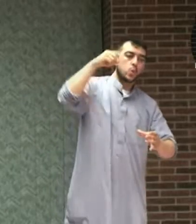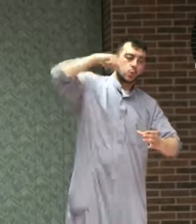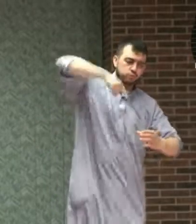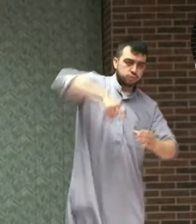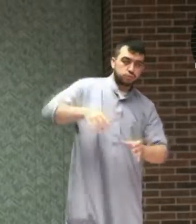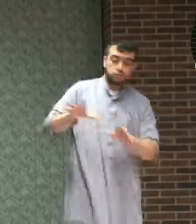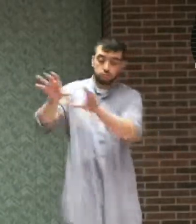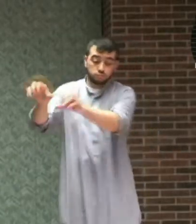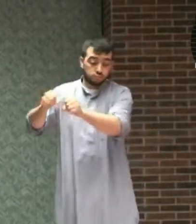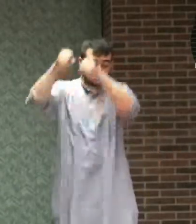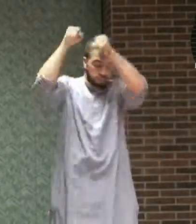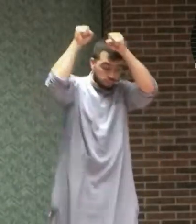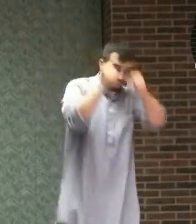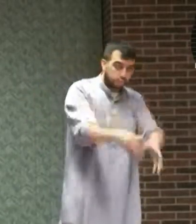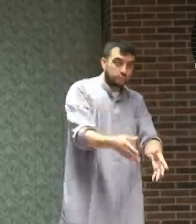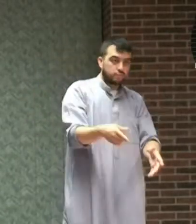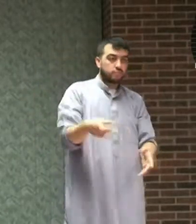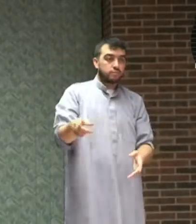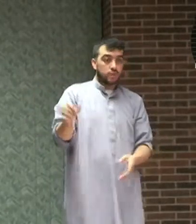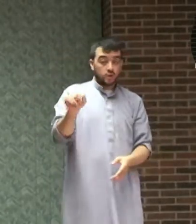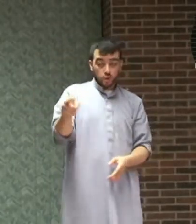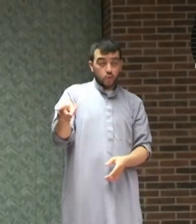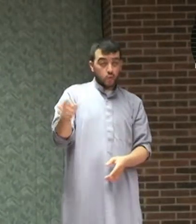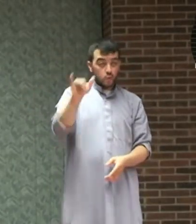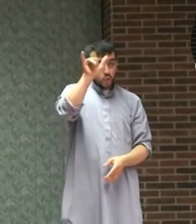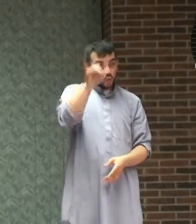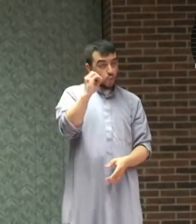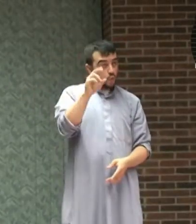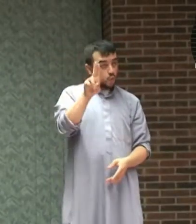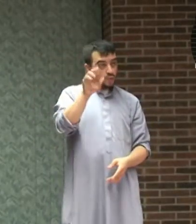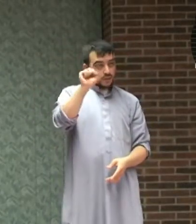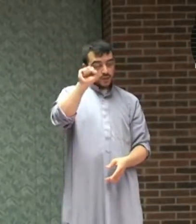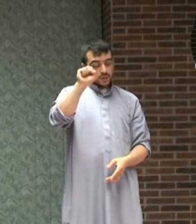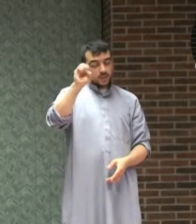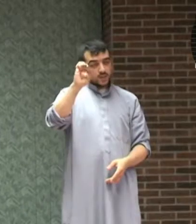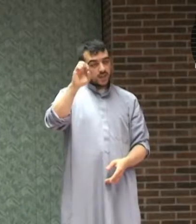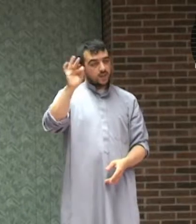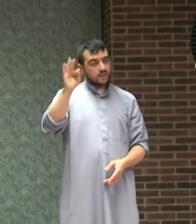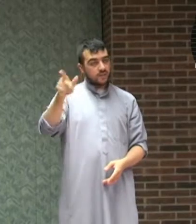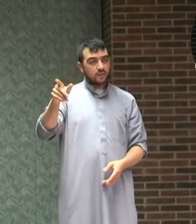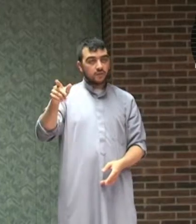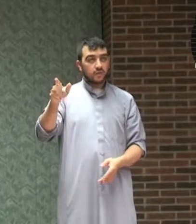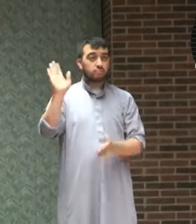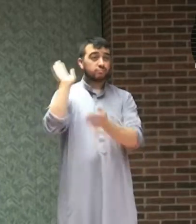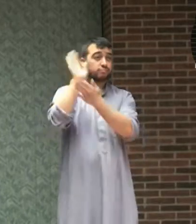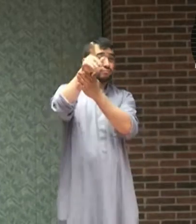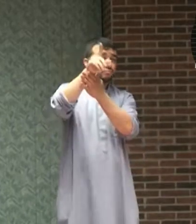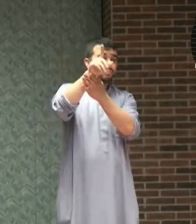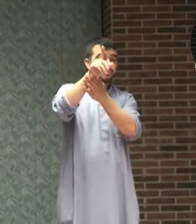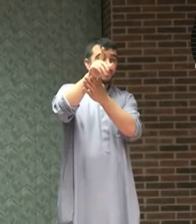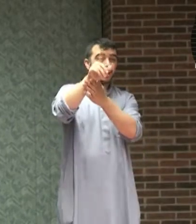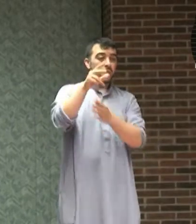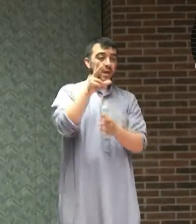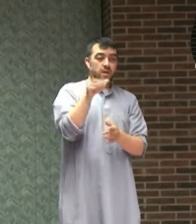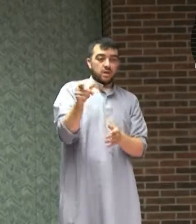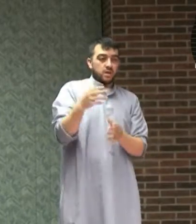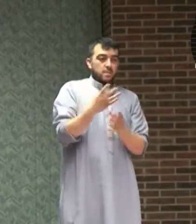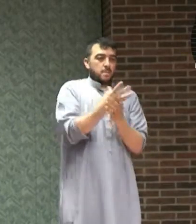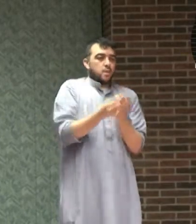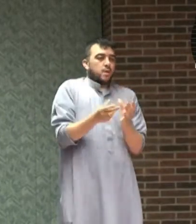Il a été privé, Youssouf a été privé de son père pendant toute sa jeunesse, qui était une période très très